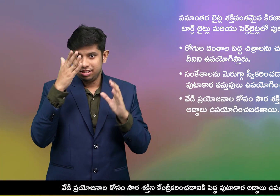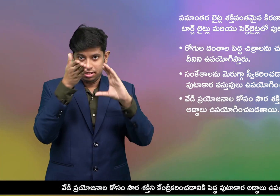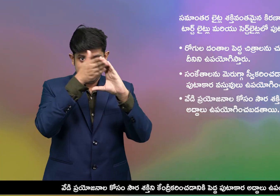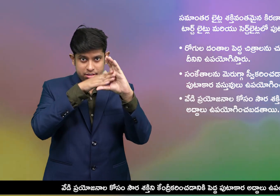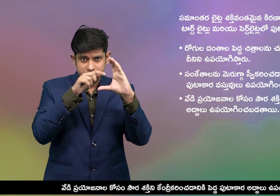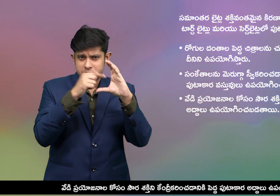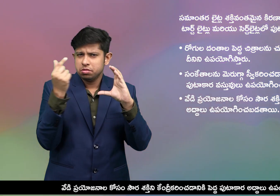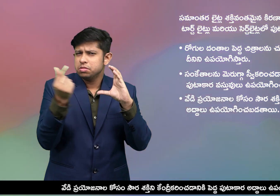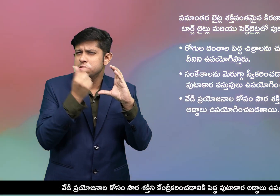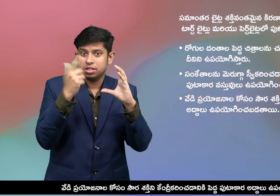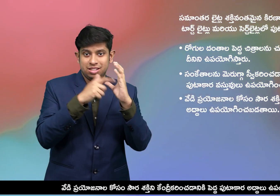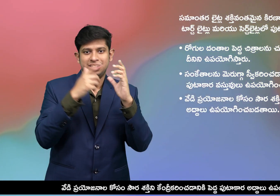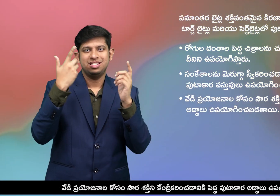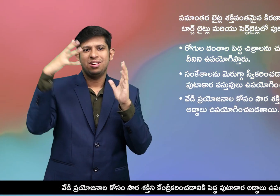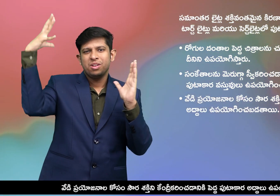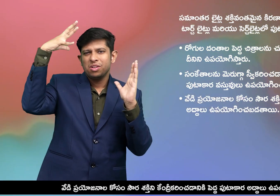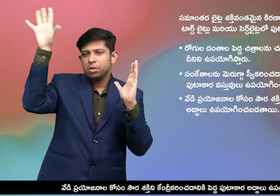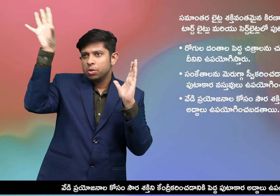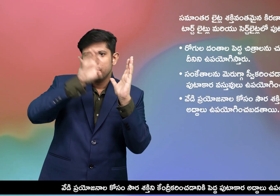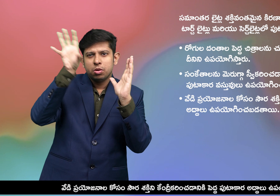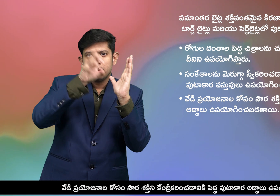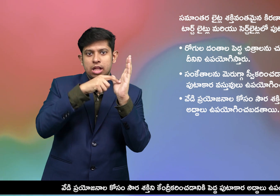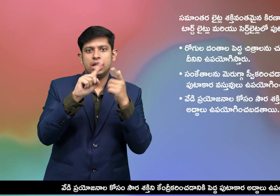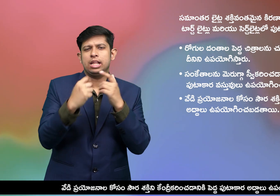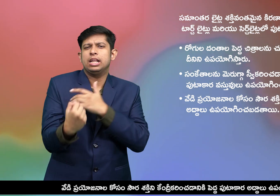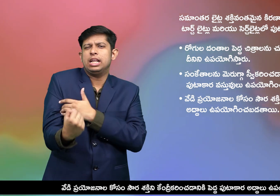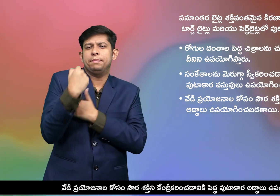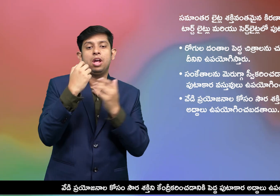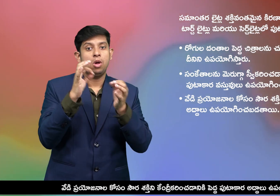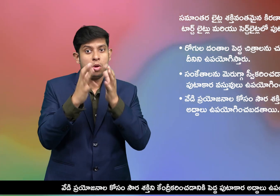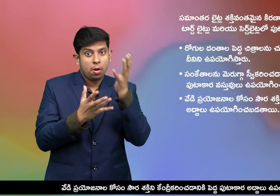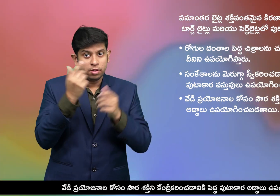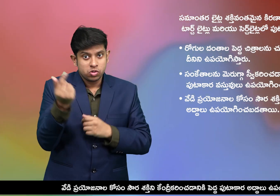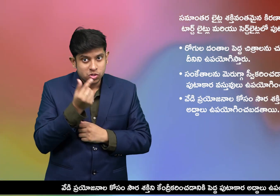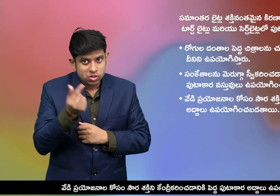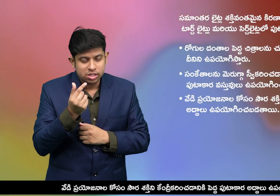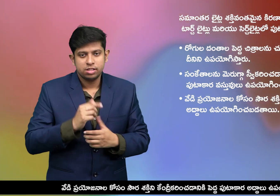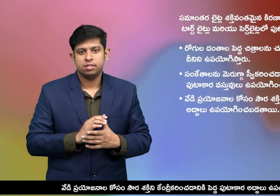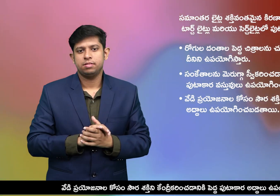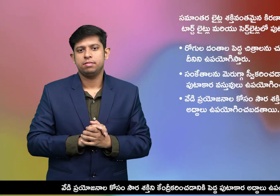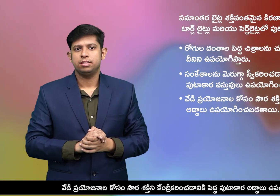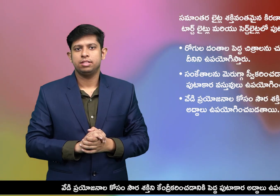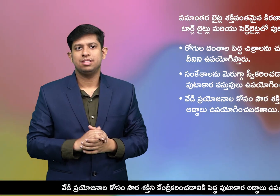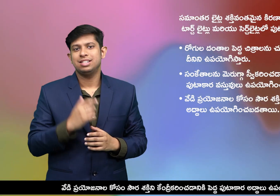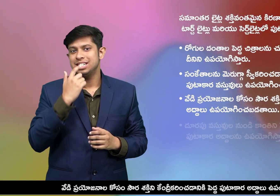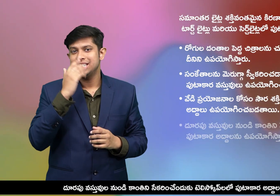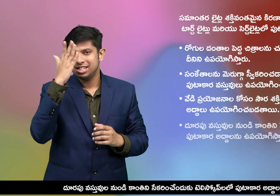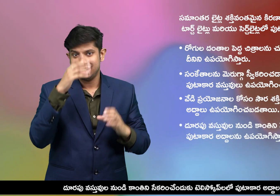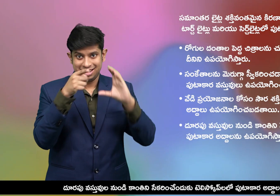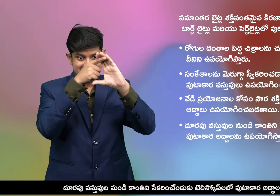కోసం సౌరశక్తిని కేంద్రీకరించడానికి పెద్ద పుటాకార అద్దాలు ఉపయోగించబడతాయి. సుదూర వస్తువుల